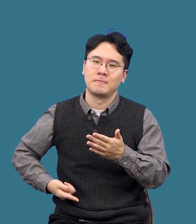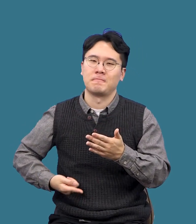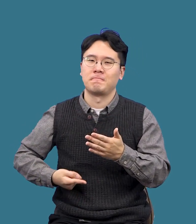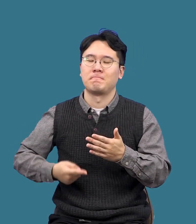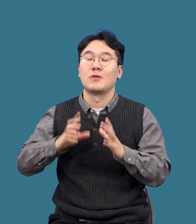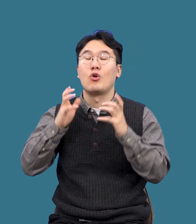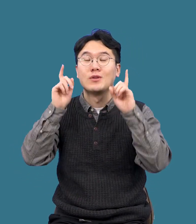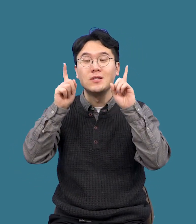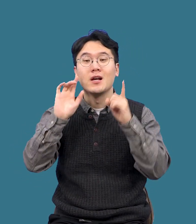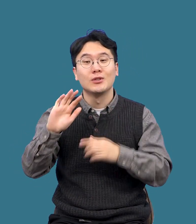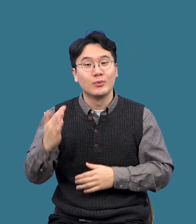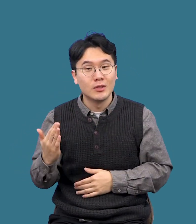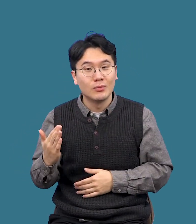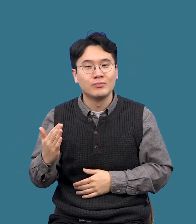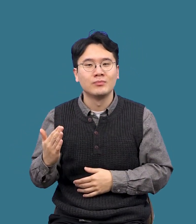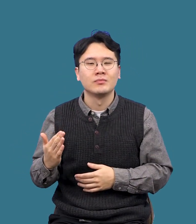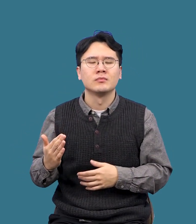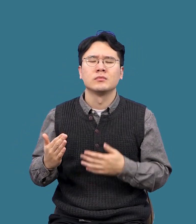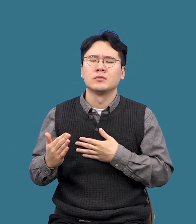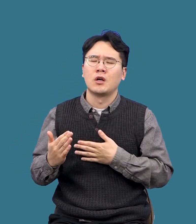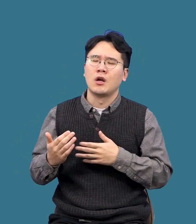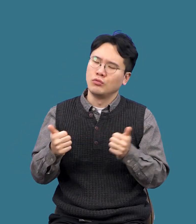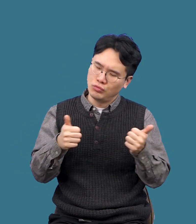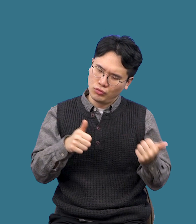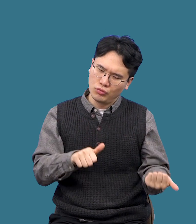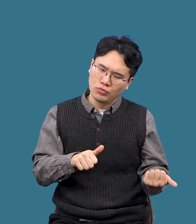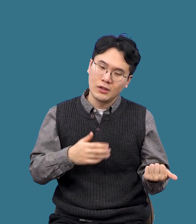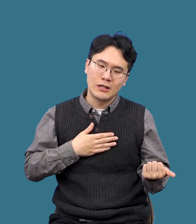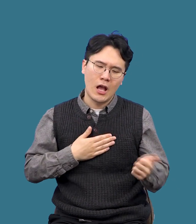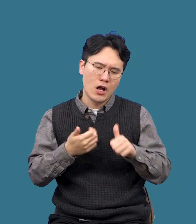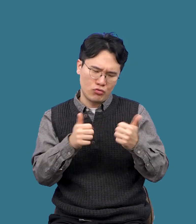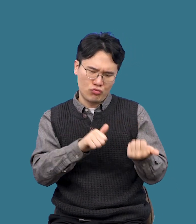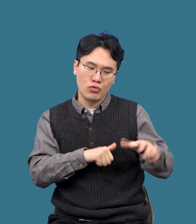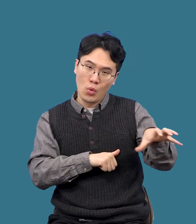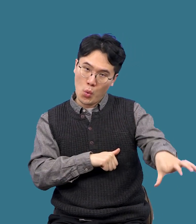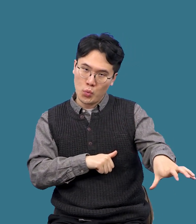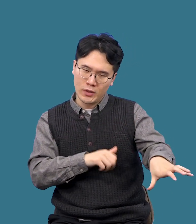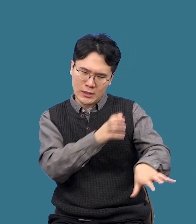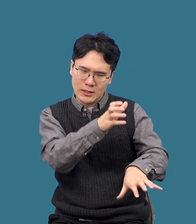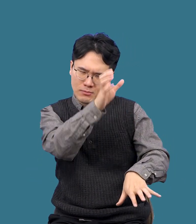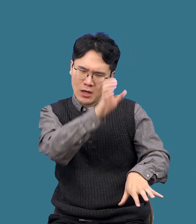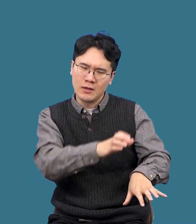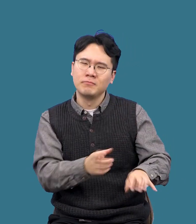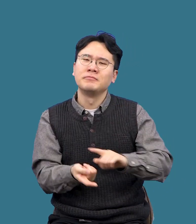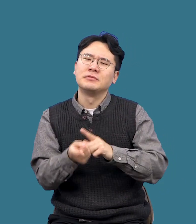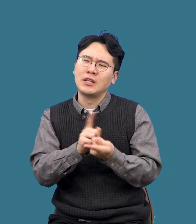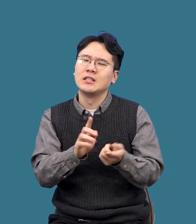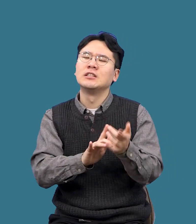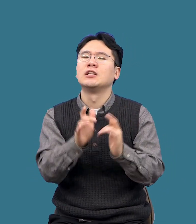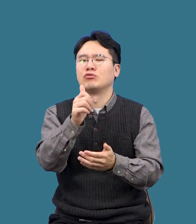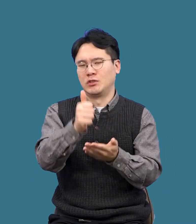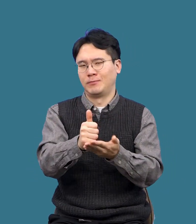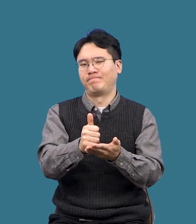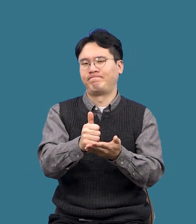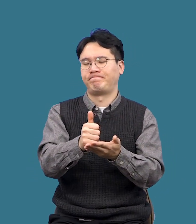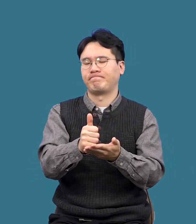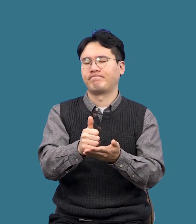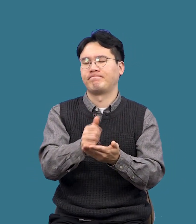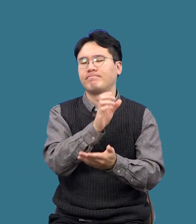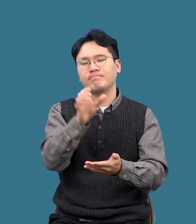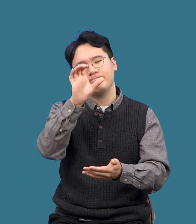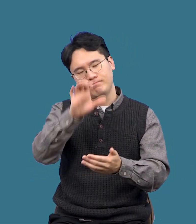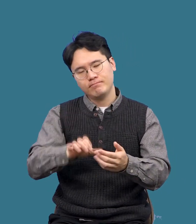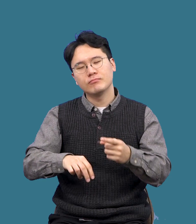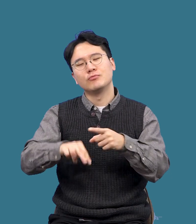내가 죽어야 할 그 자리에 대신, 우리가 죽어야 할 그 십자가에서 우리 대신